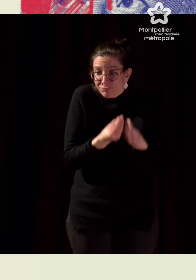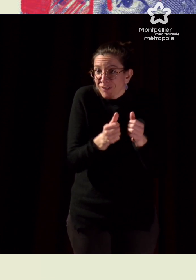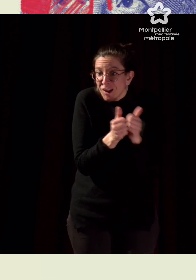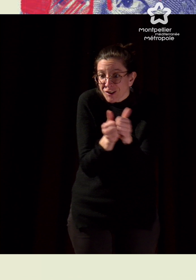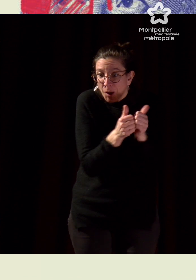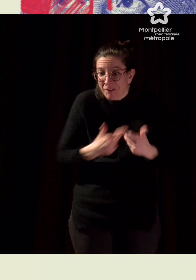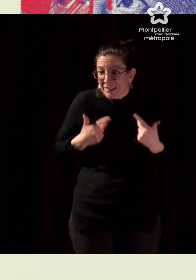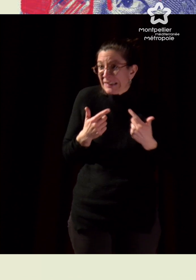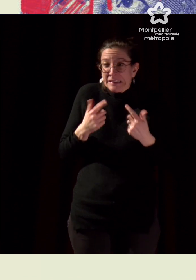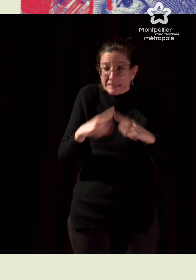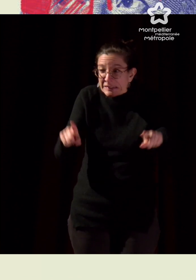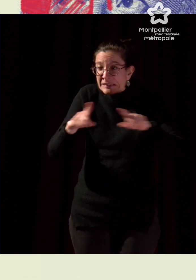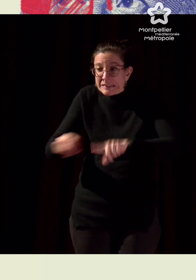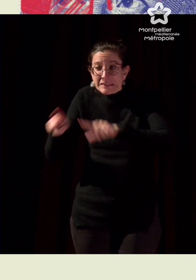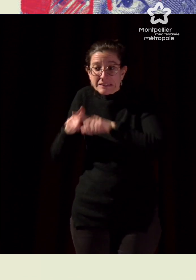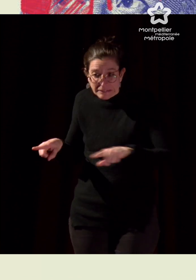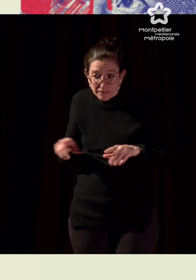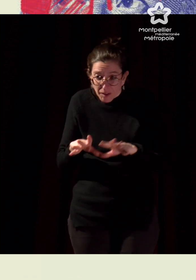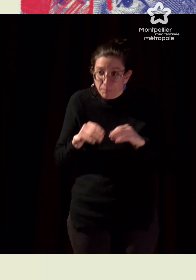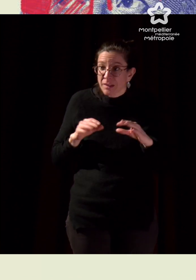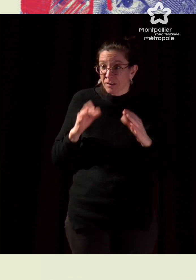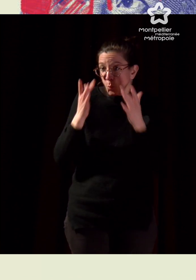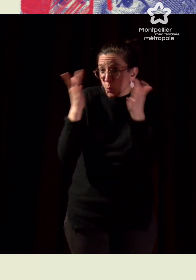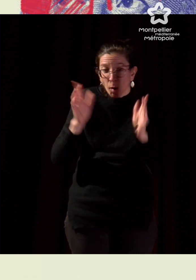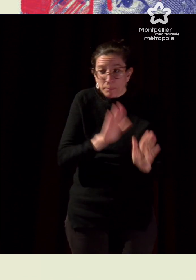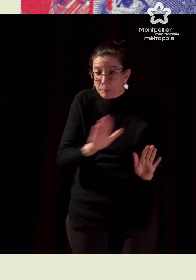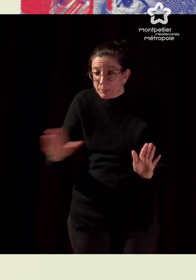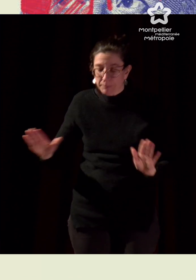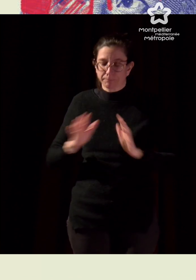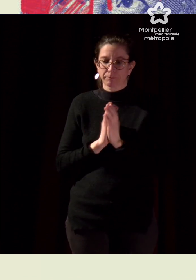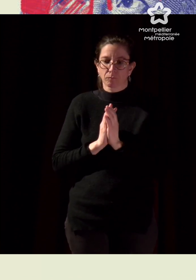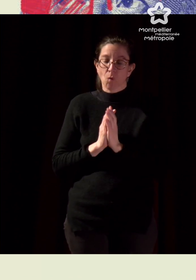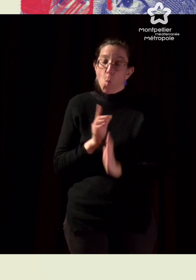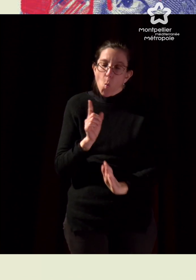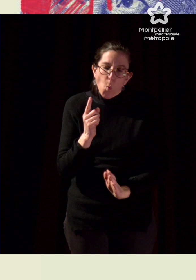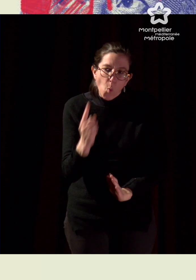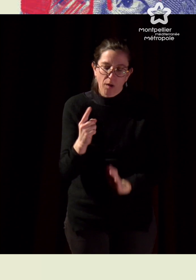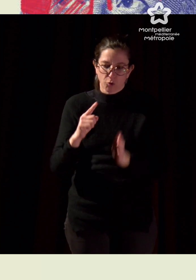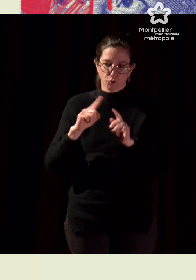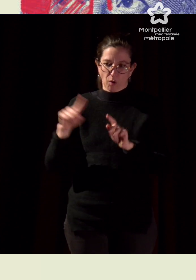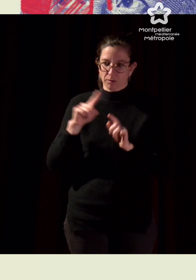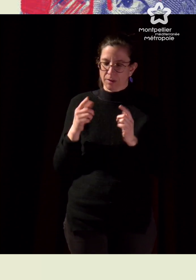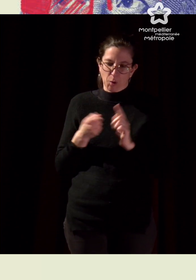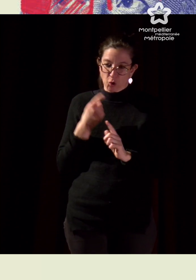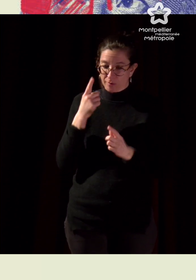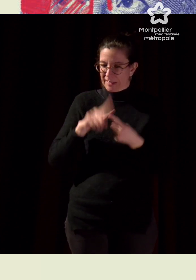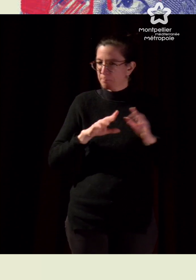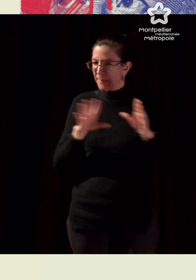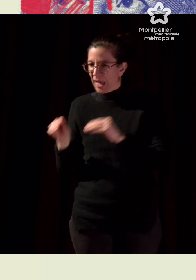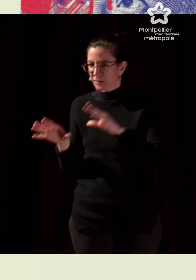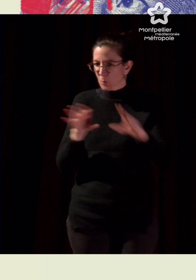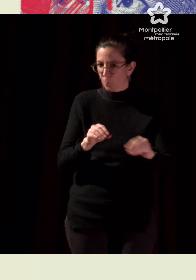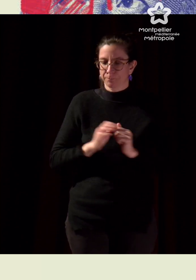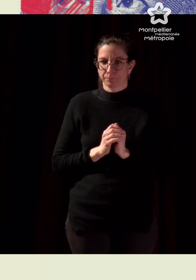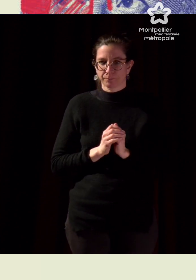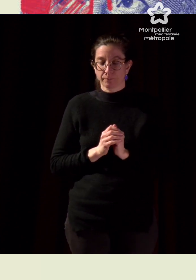plein de manières de faire famille. Et il y a une des composantes importantes pour cette idée de migration, c'est où on va quand on